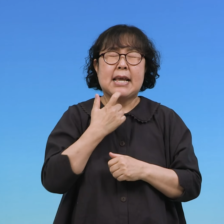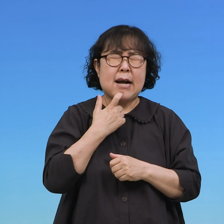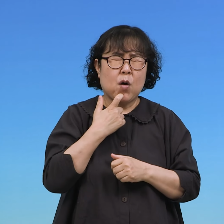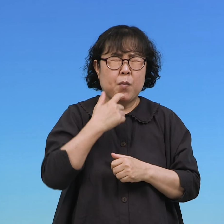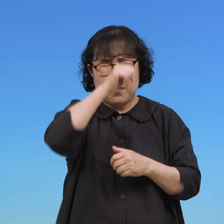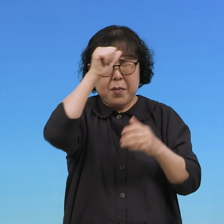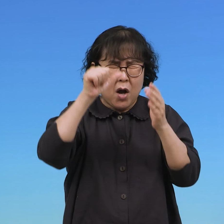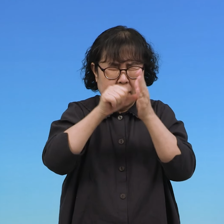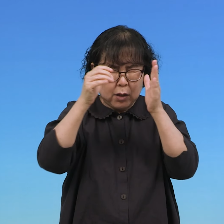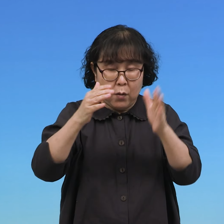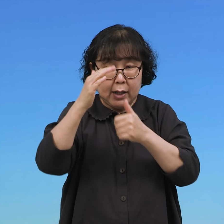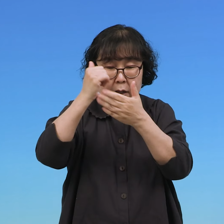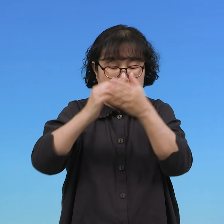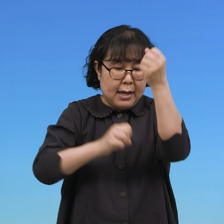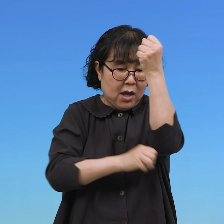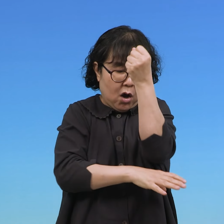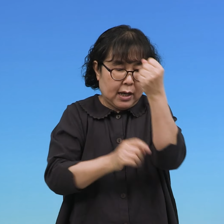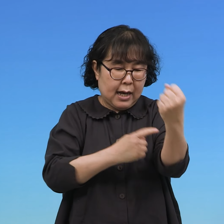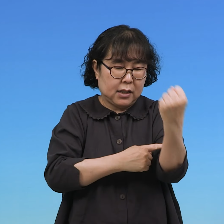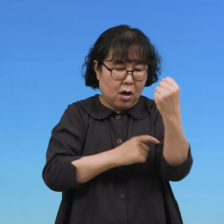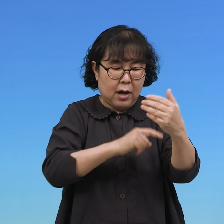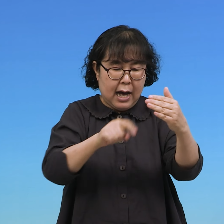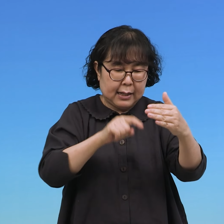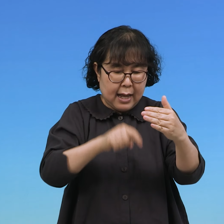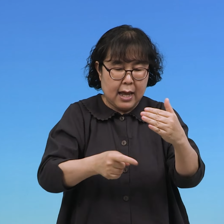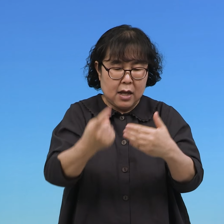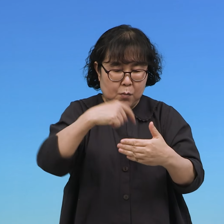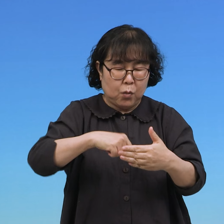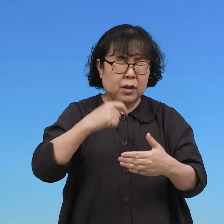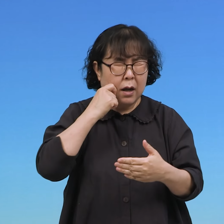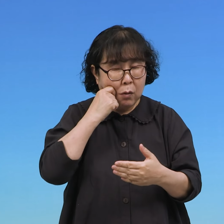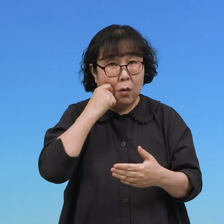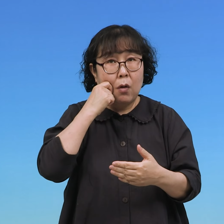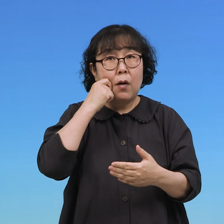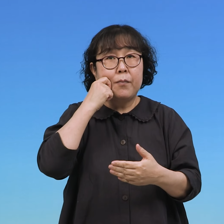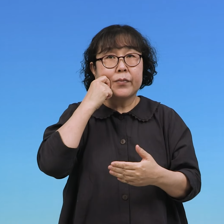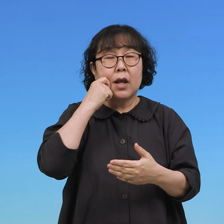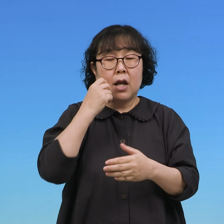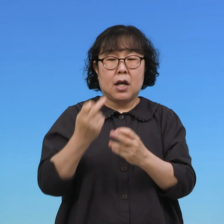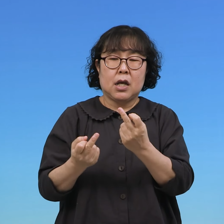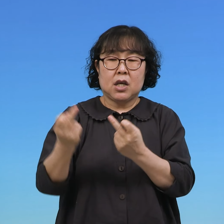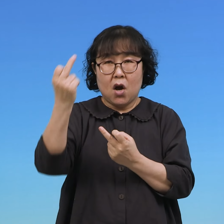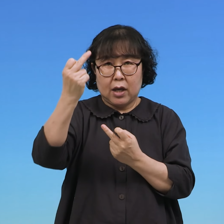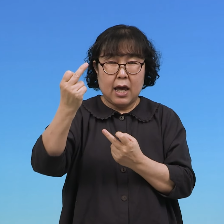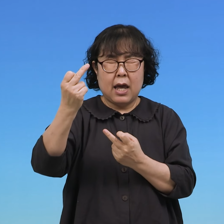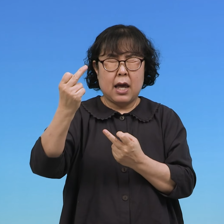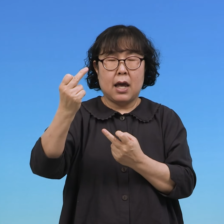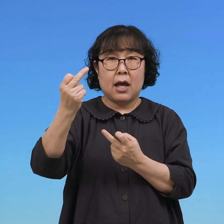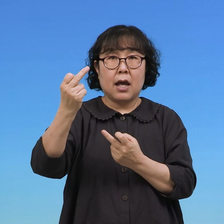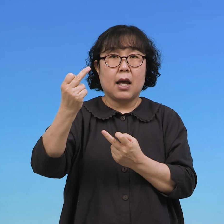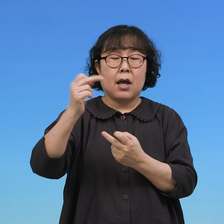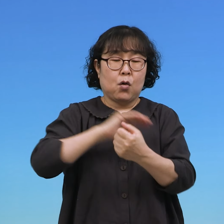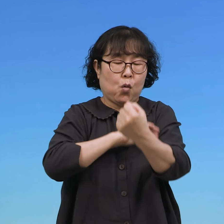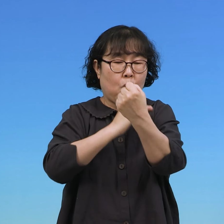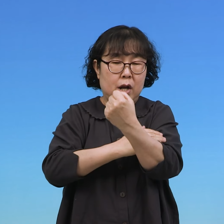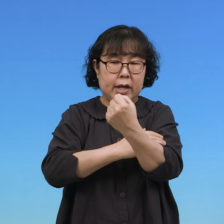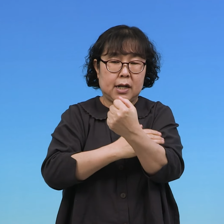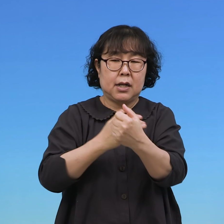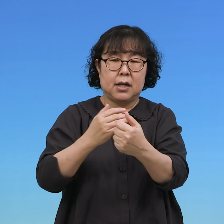이렇게 하나님의 영향력 아래 그렇게 들지를 못하고 속여가지고 형의 장자권이나 탈취하려고 그러고 그